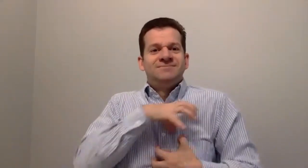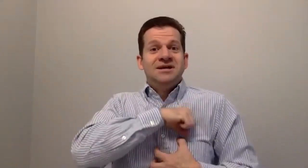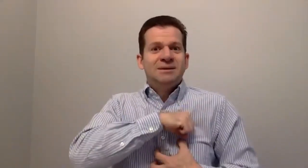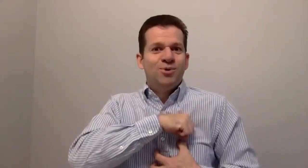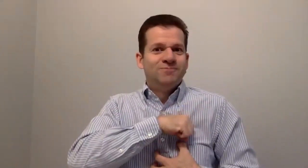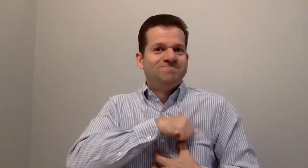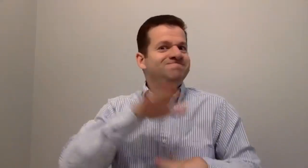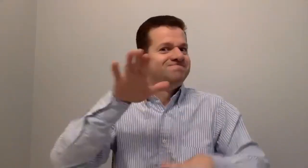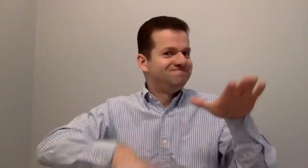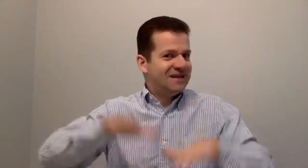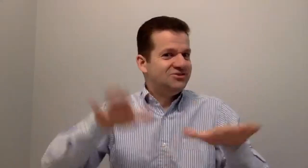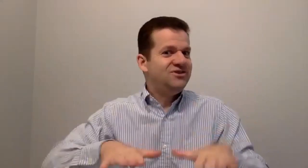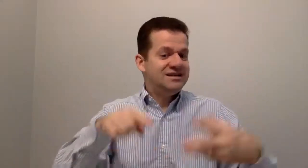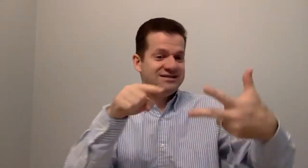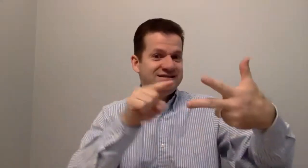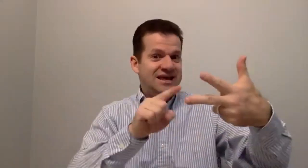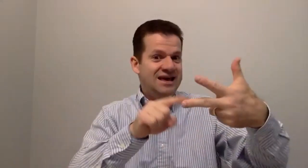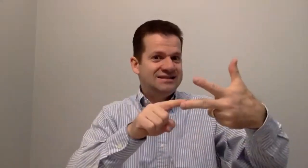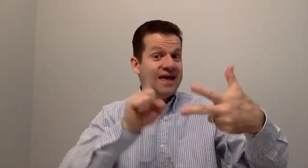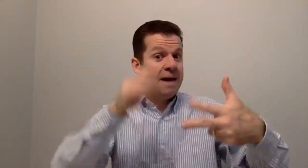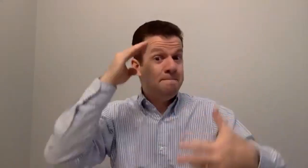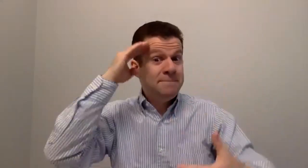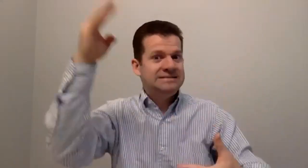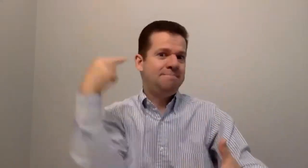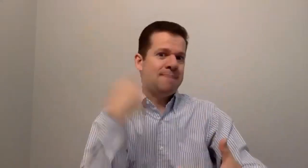sente amor. Às vezes, esse é principal.